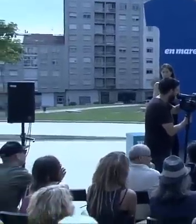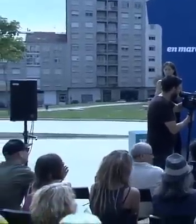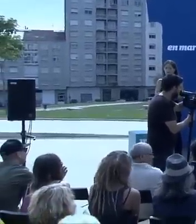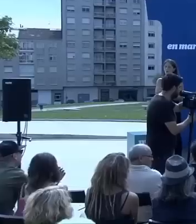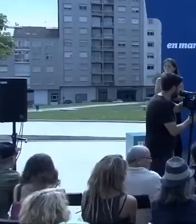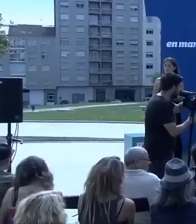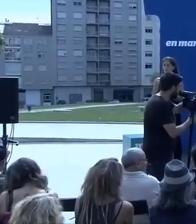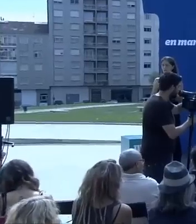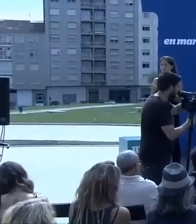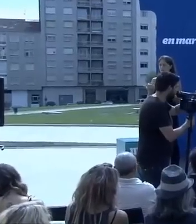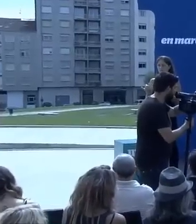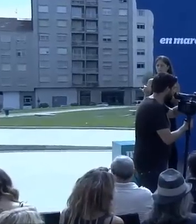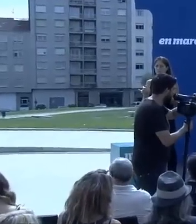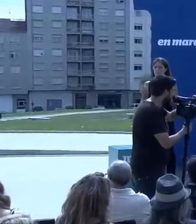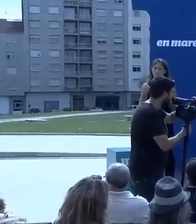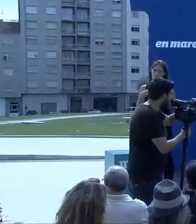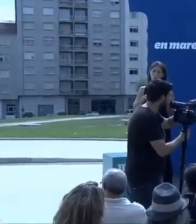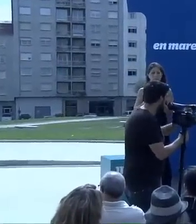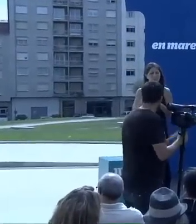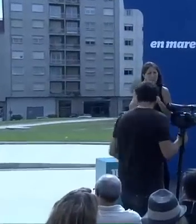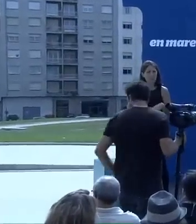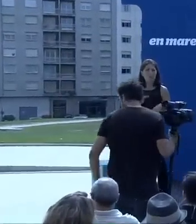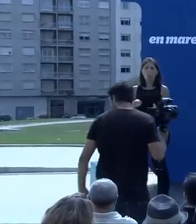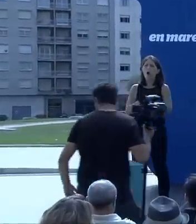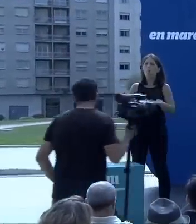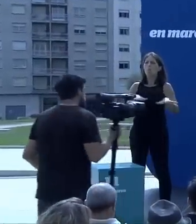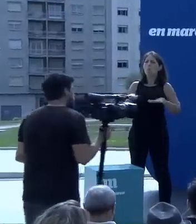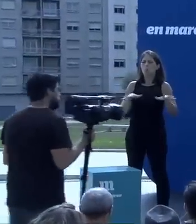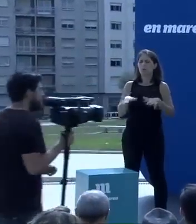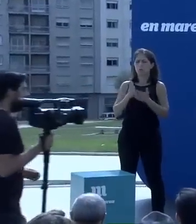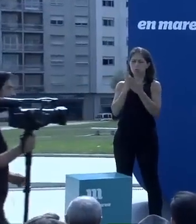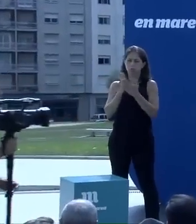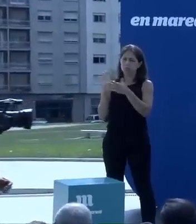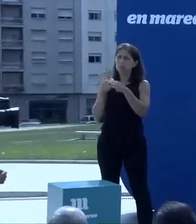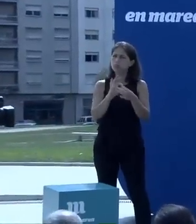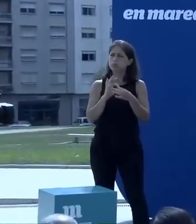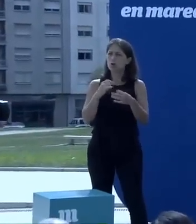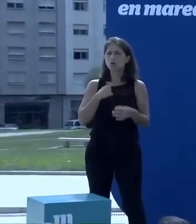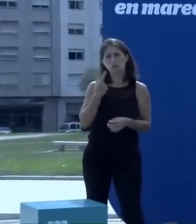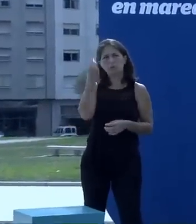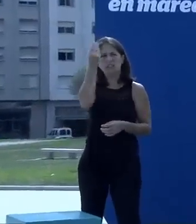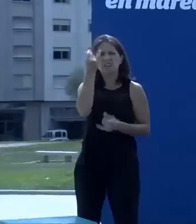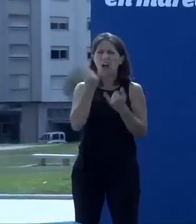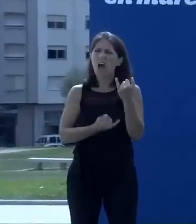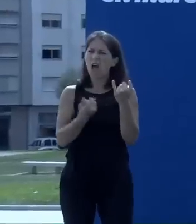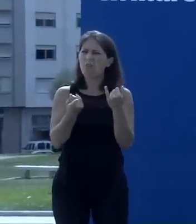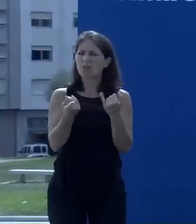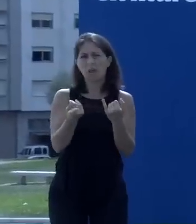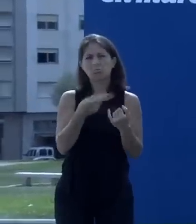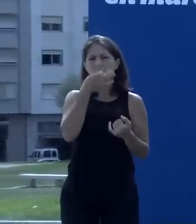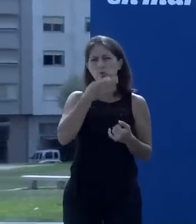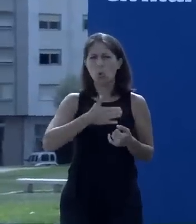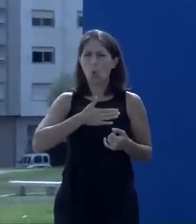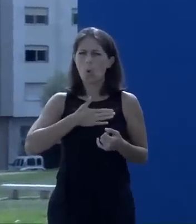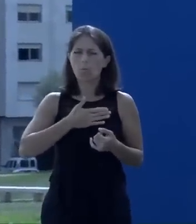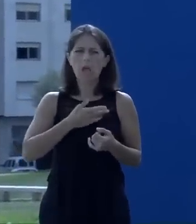o que mellor me define é o movemento estudantil. Así que o que pensei foi falar das problemáticas ás